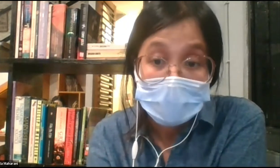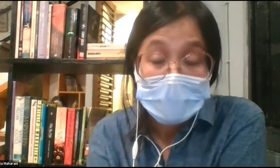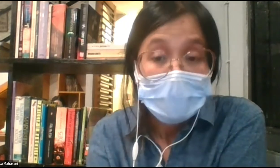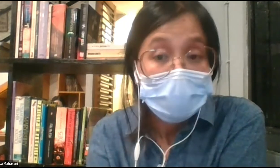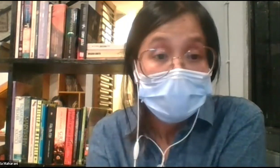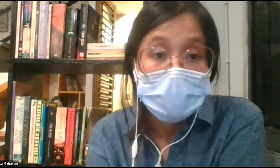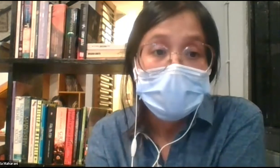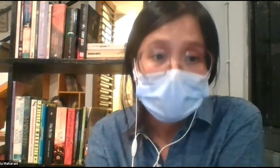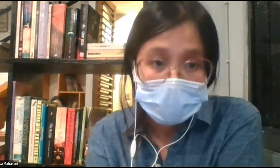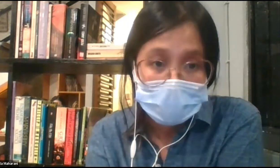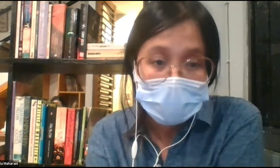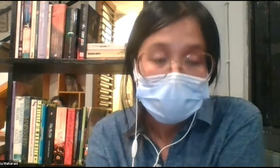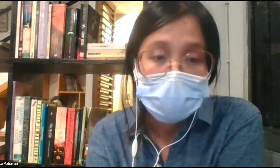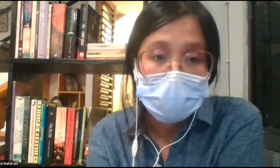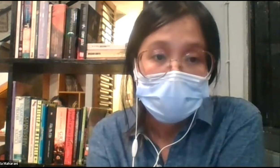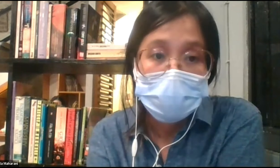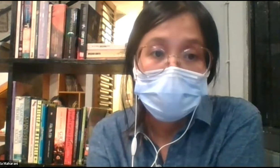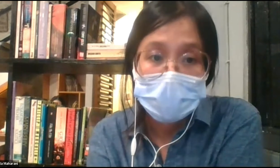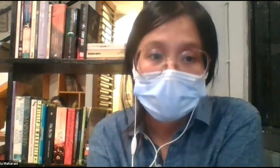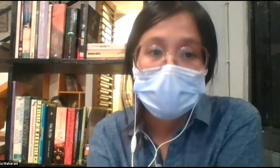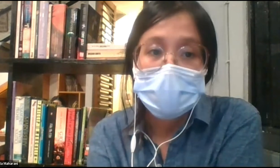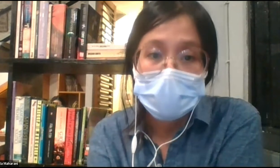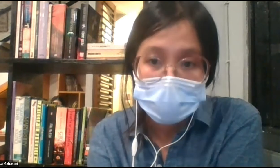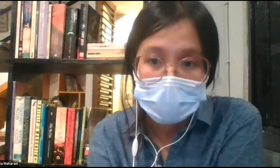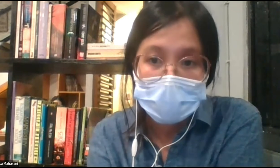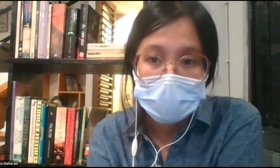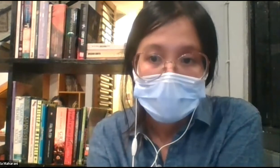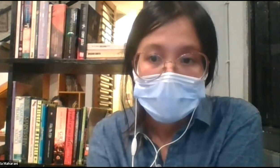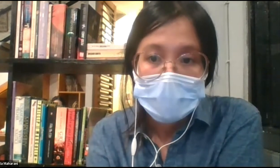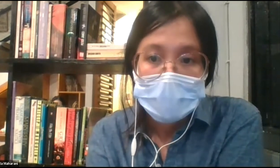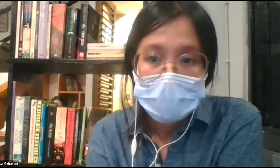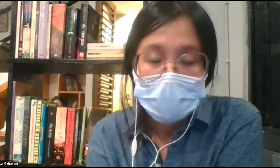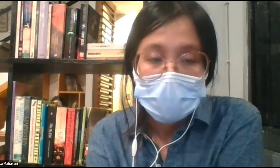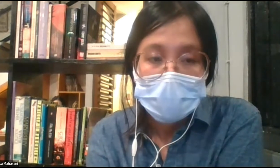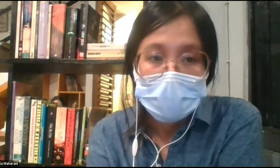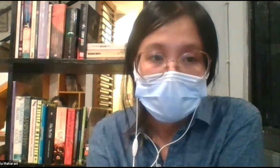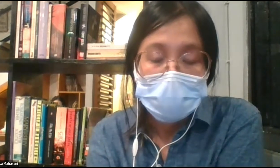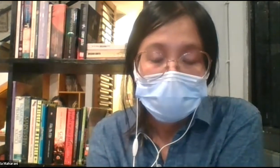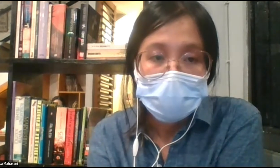tahu tulisan feature itu human interest ya.